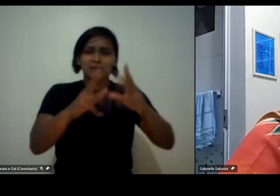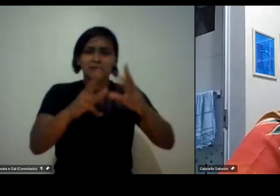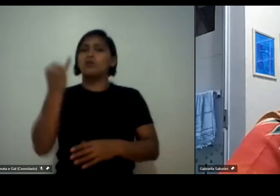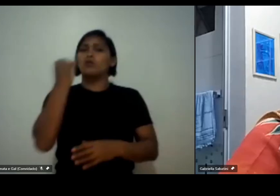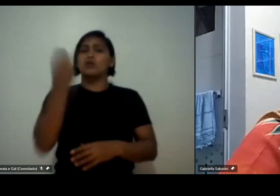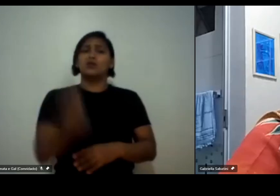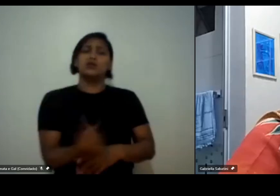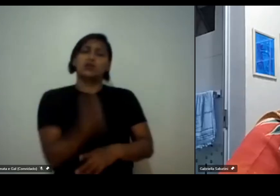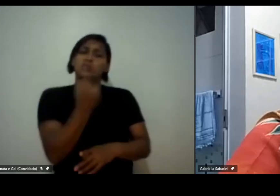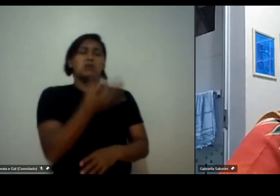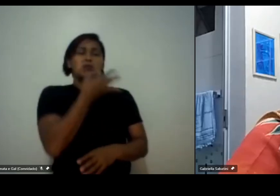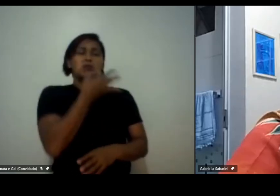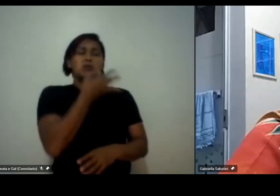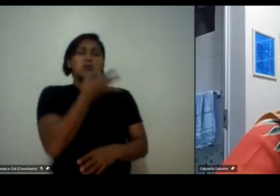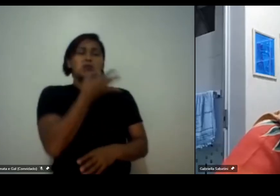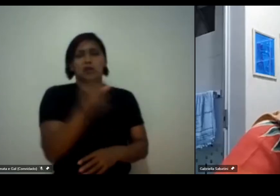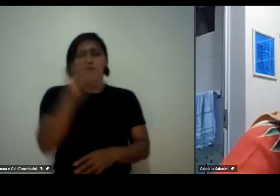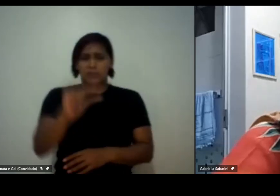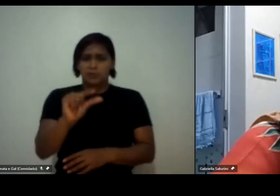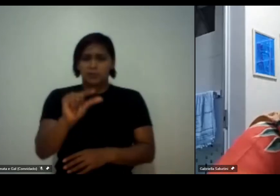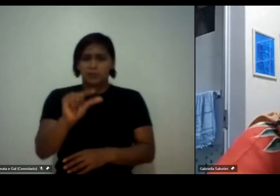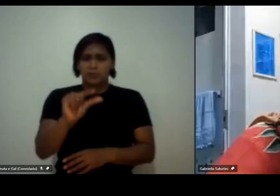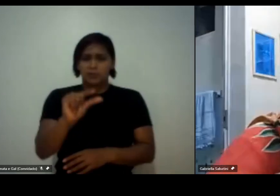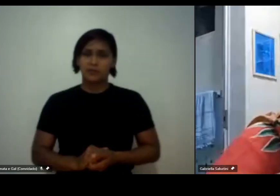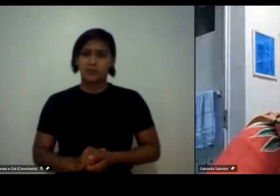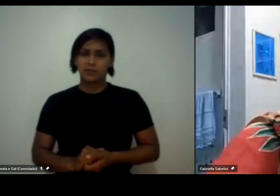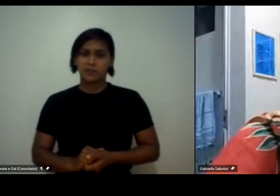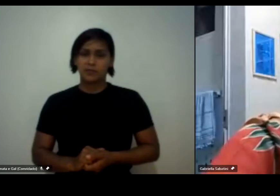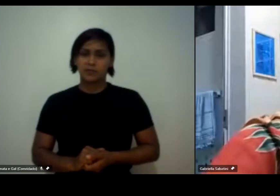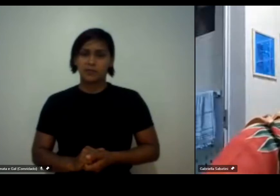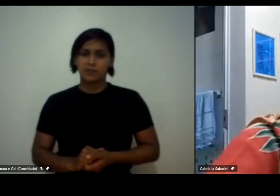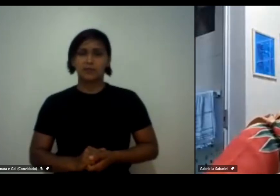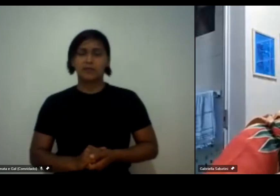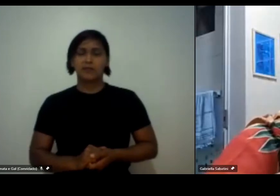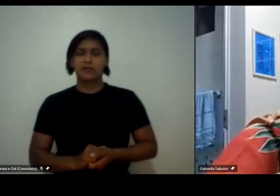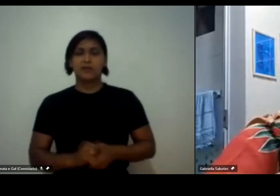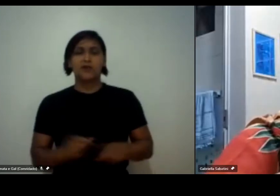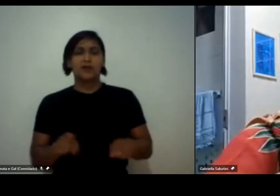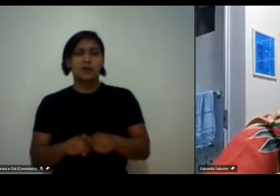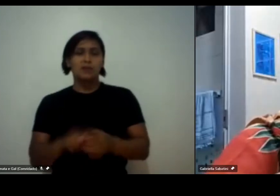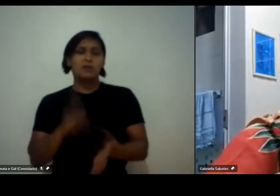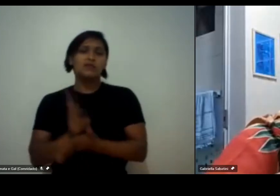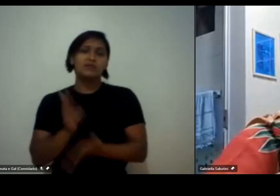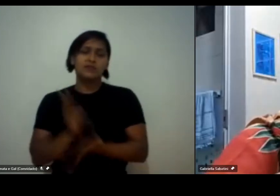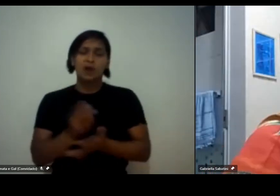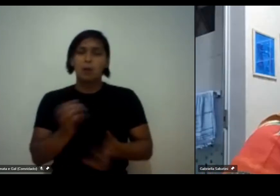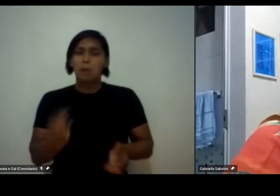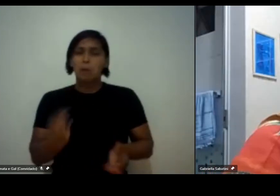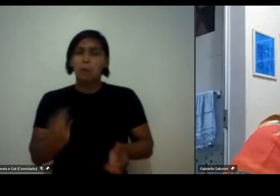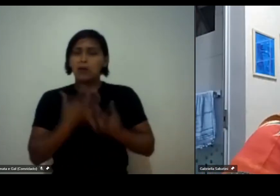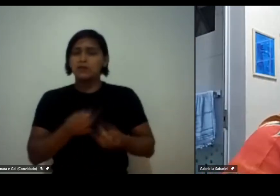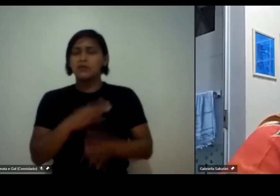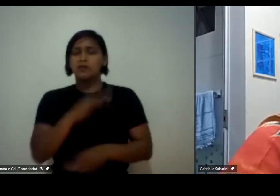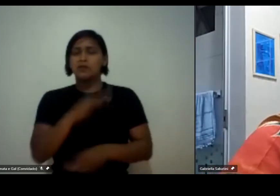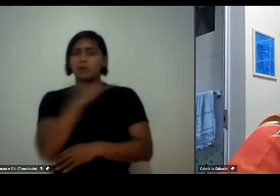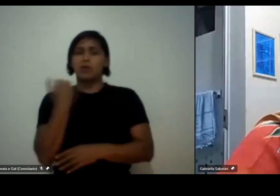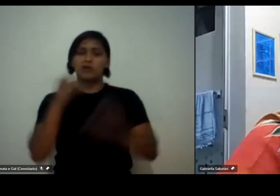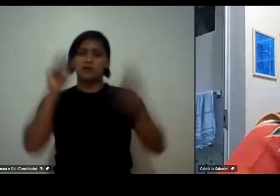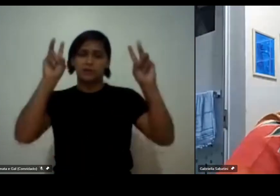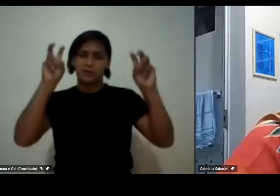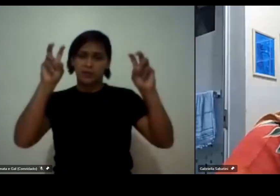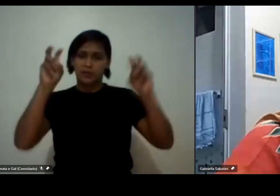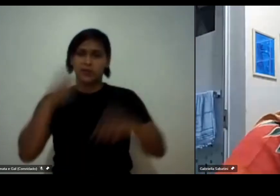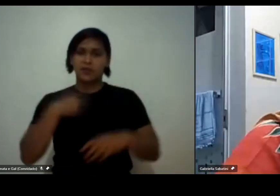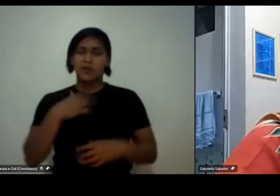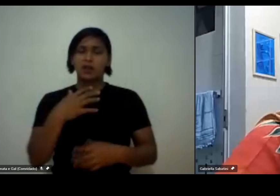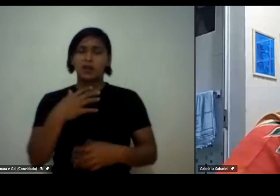suas manifestações formais, que são, aliás, e sempre, manifestações mortas. Fecha aspas. O